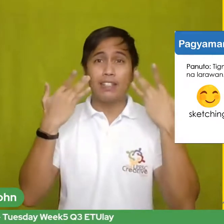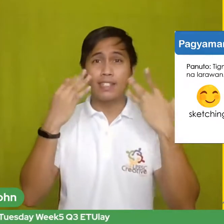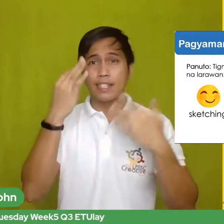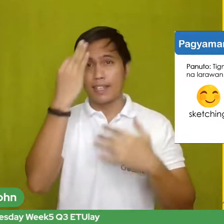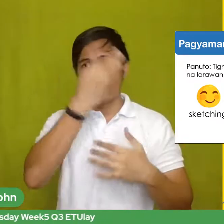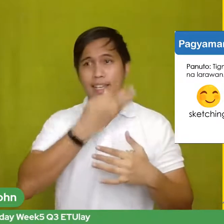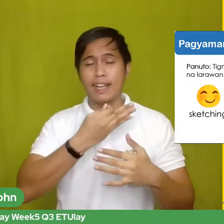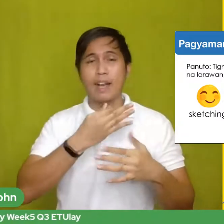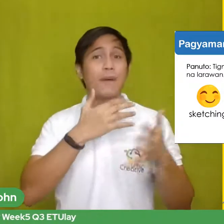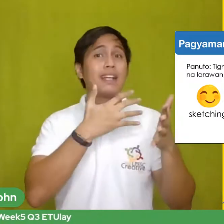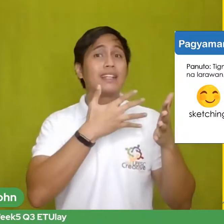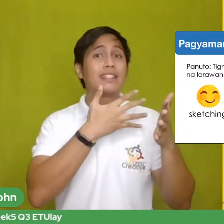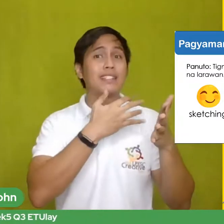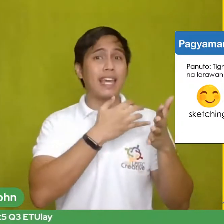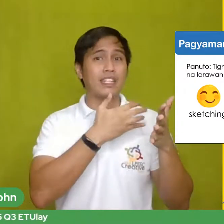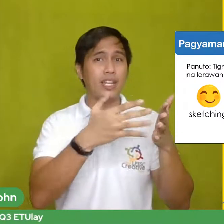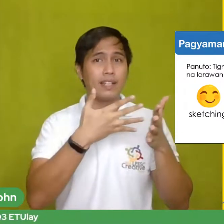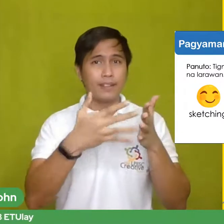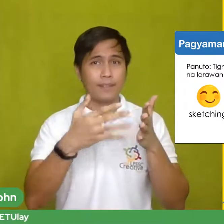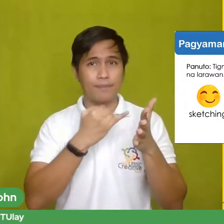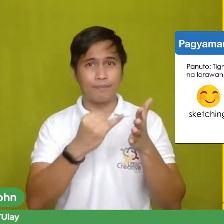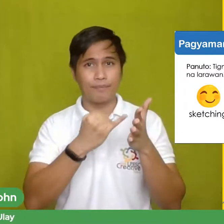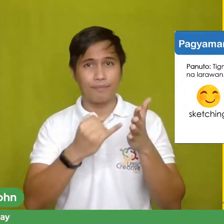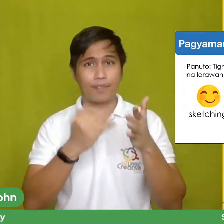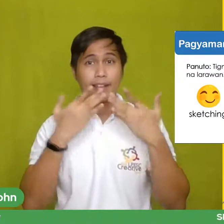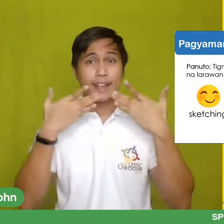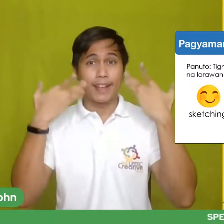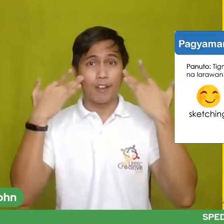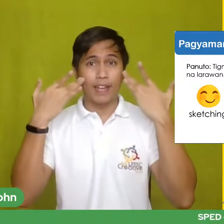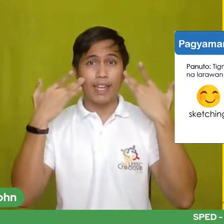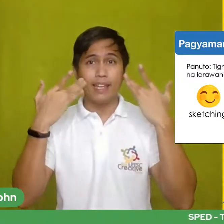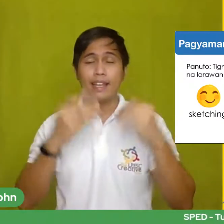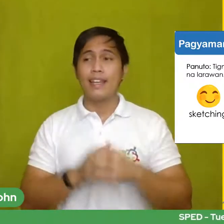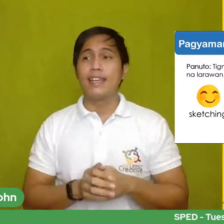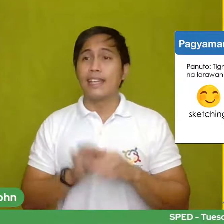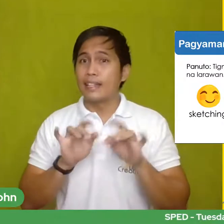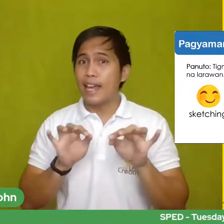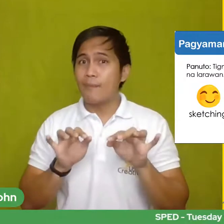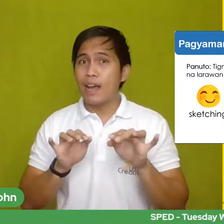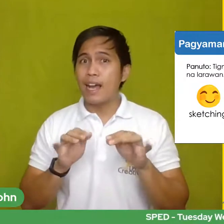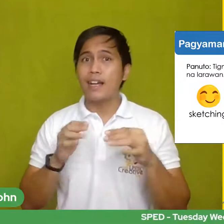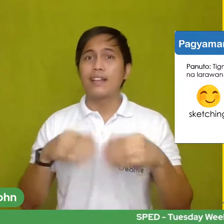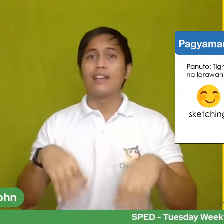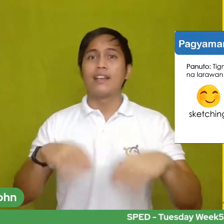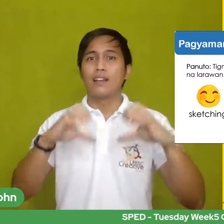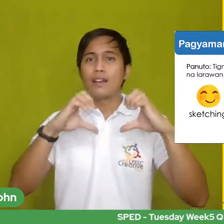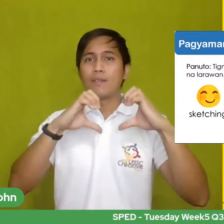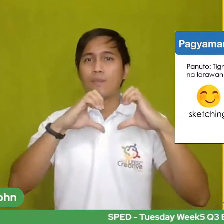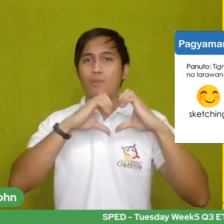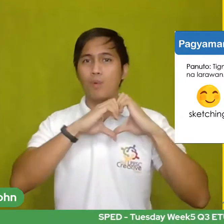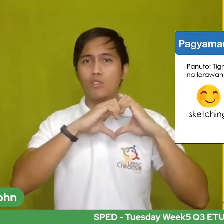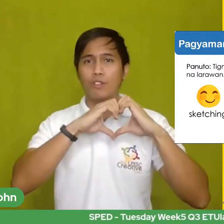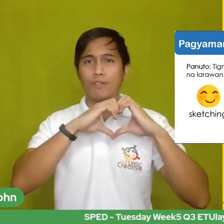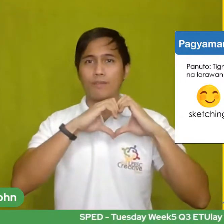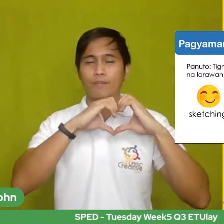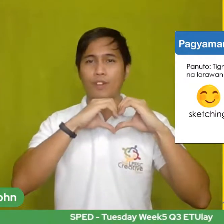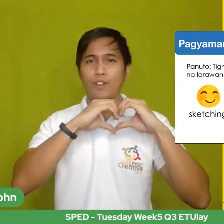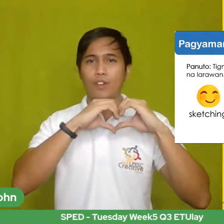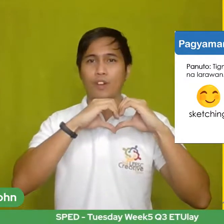face kapag sketching. Okay? I-type ang puso.